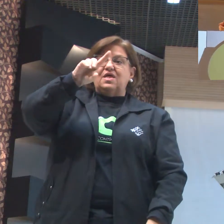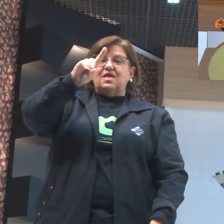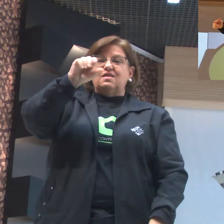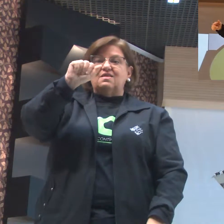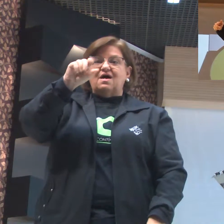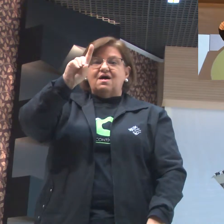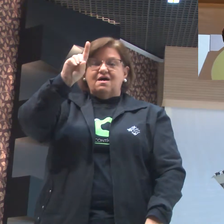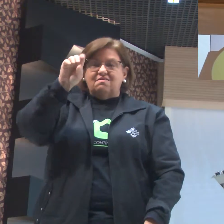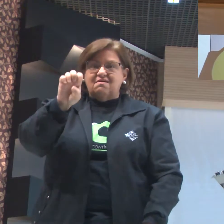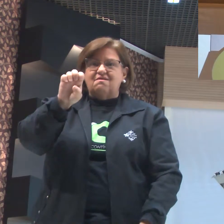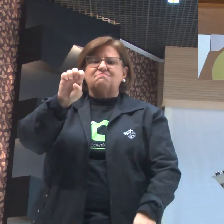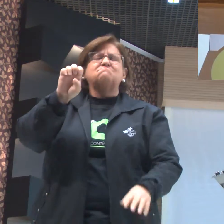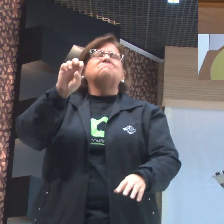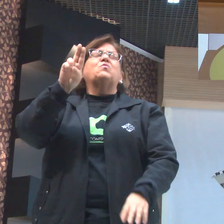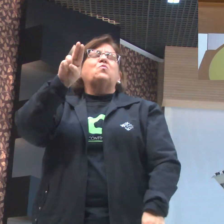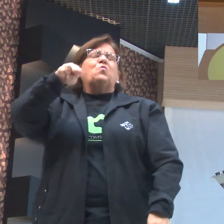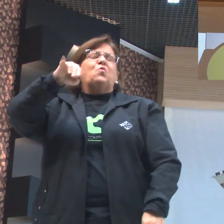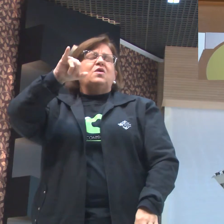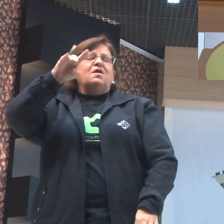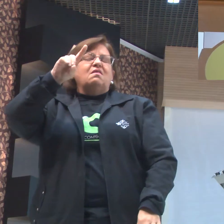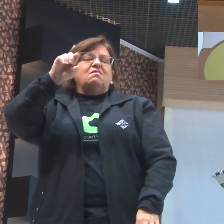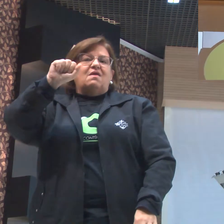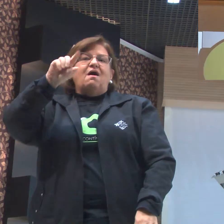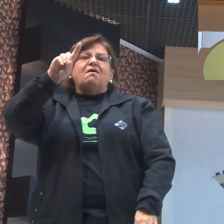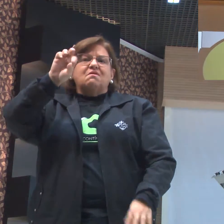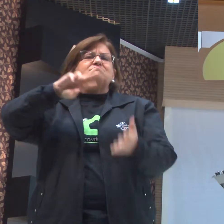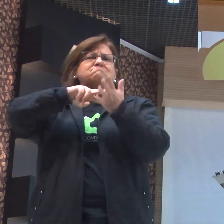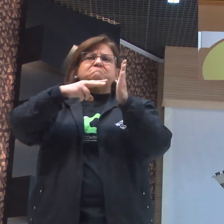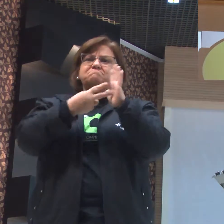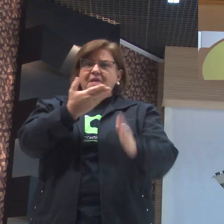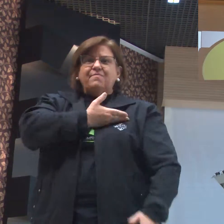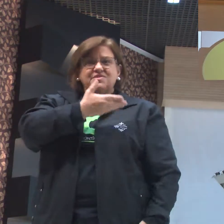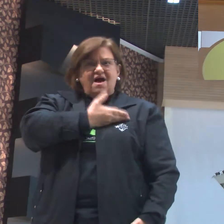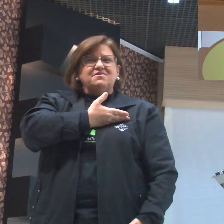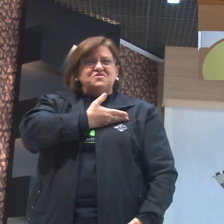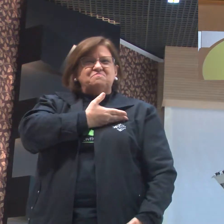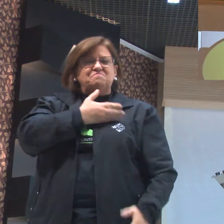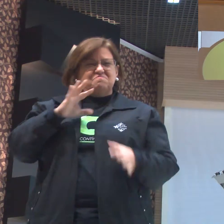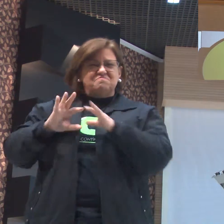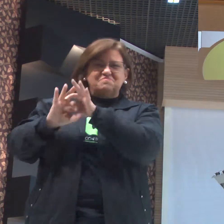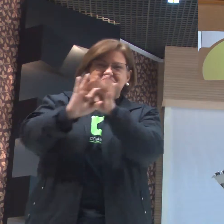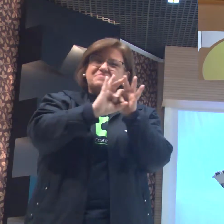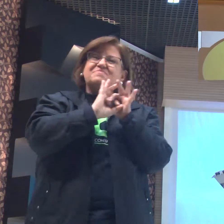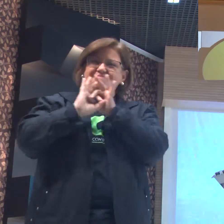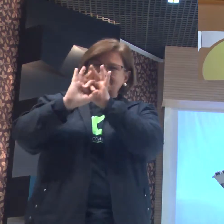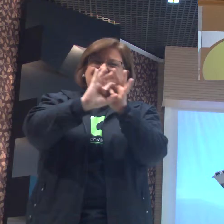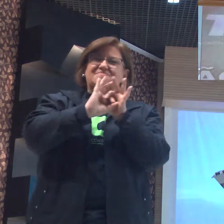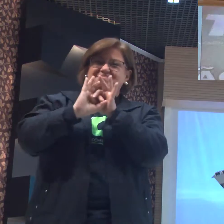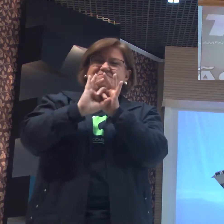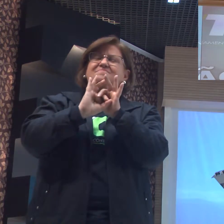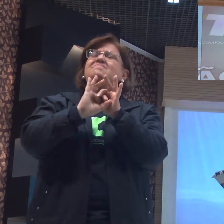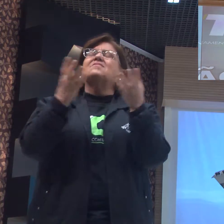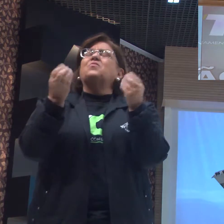amizade. Sabe uma coisa que identifica unidade e amizade?